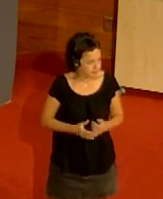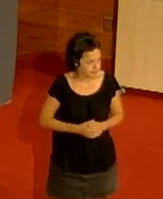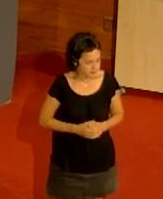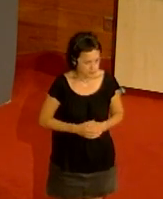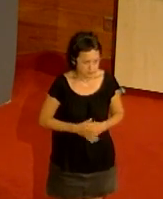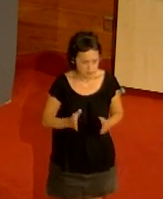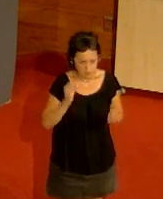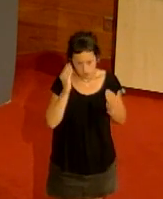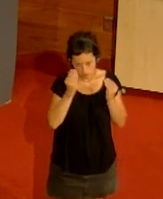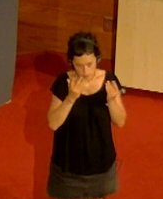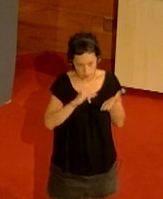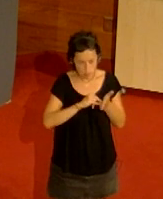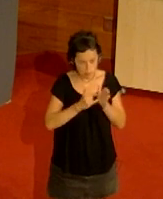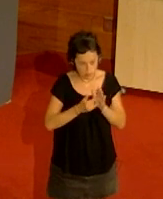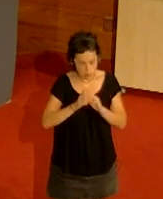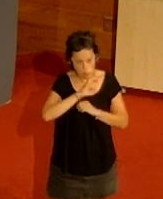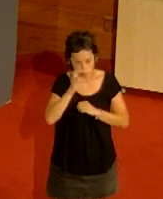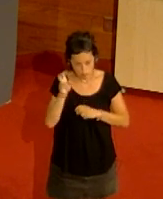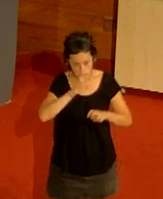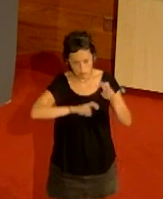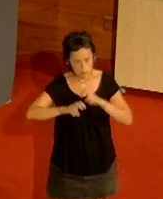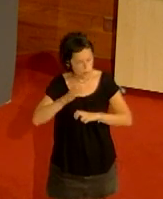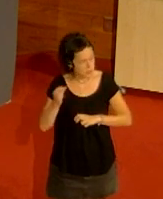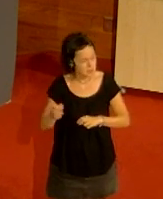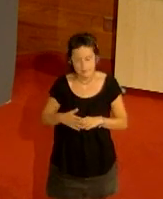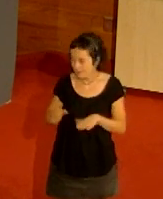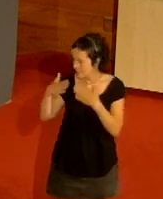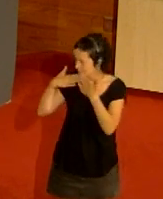Creo que hay que buscar otras soluciones. Gracias.